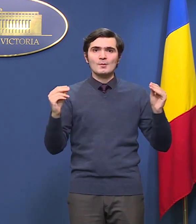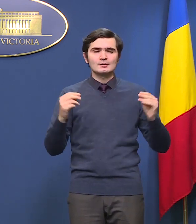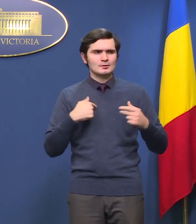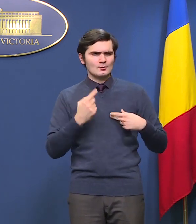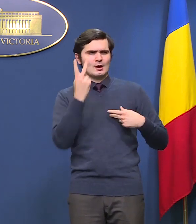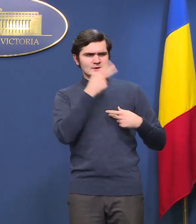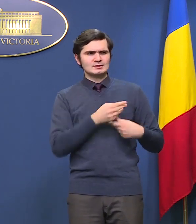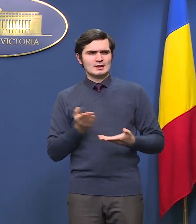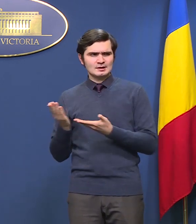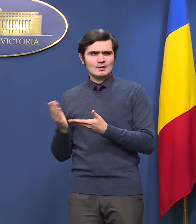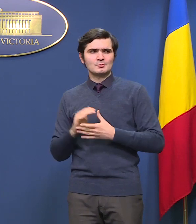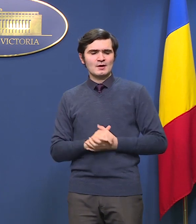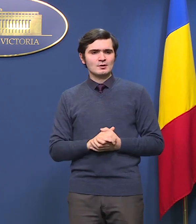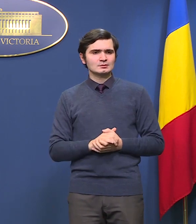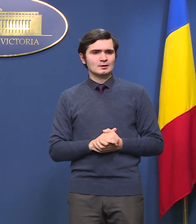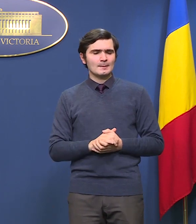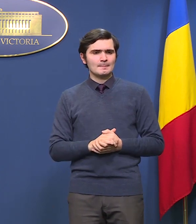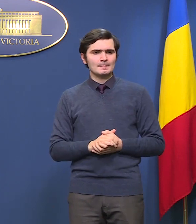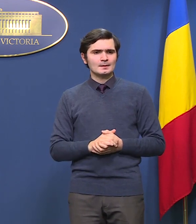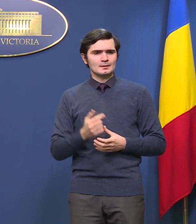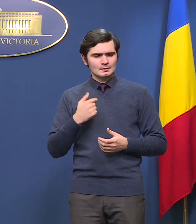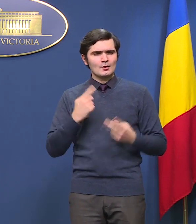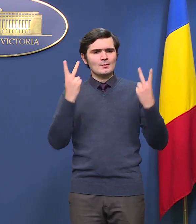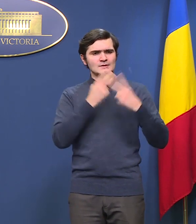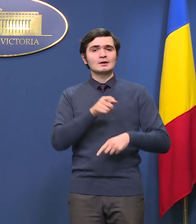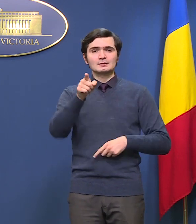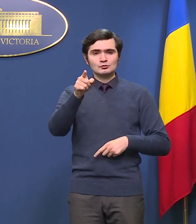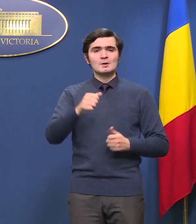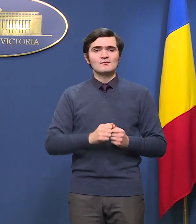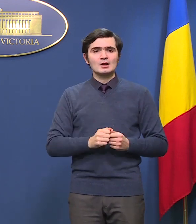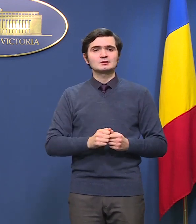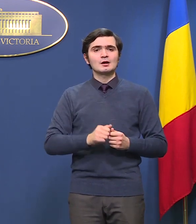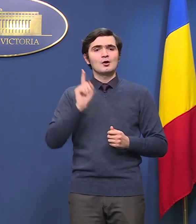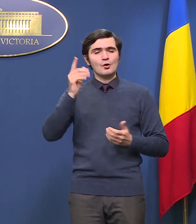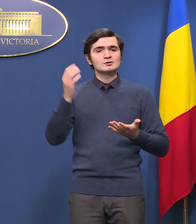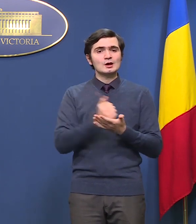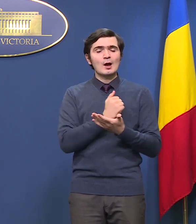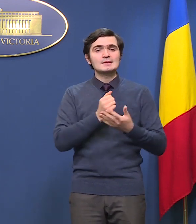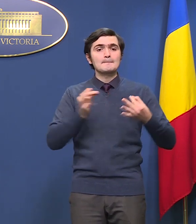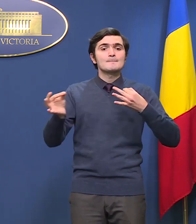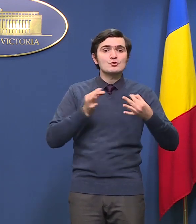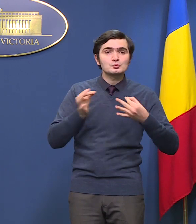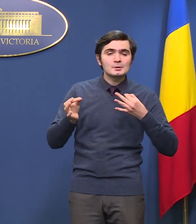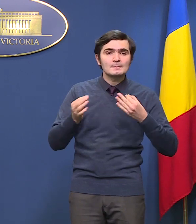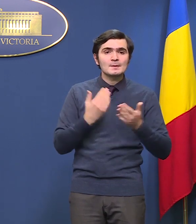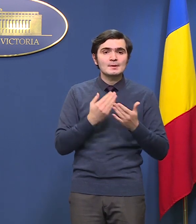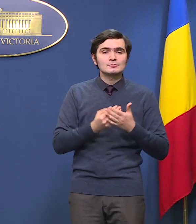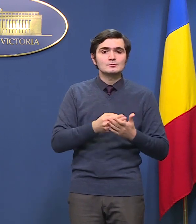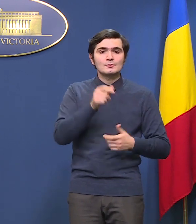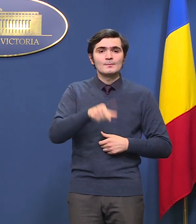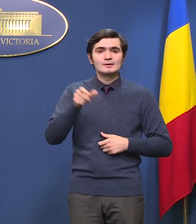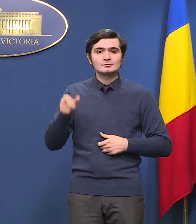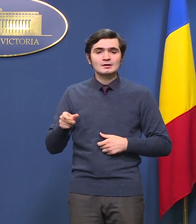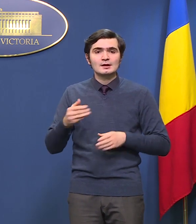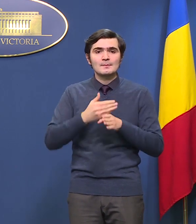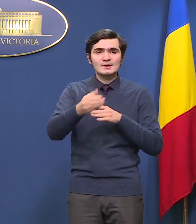la dumneavoastră că veți lua o serie de măsuri pentru persoanele